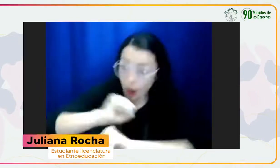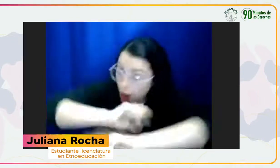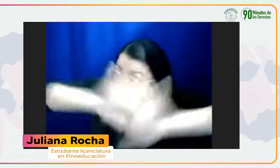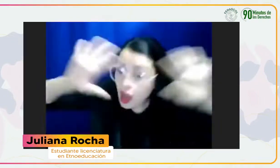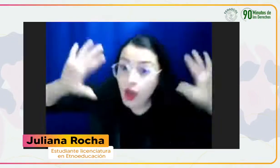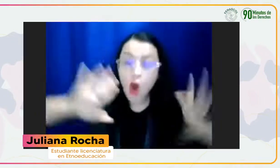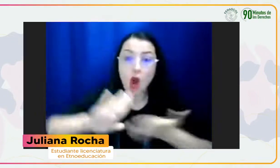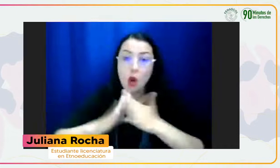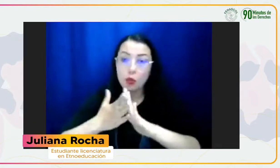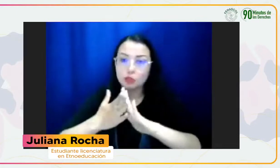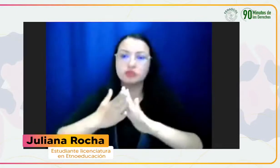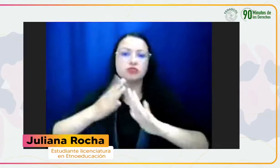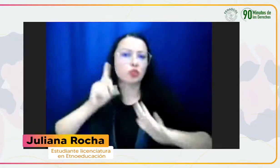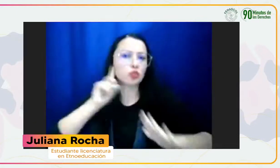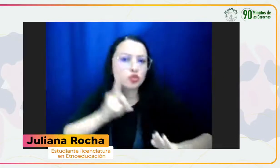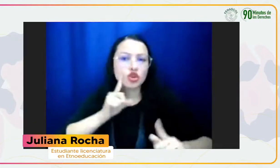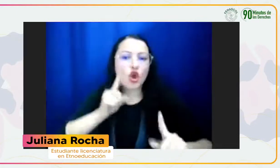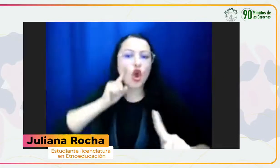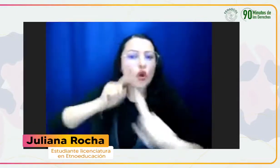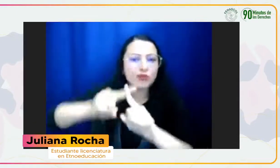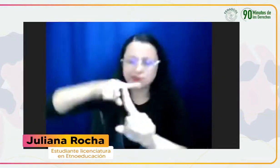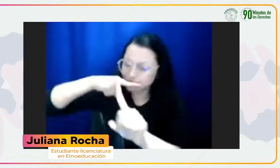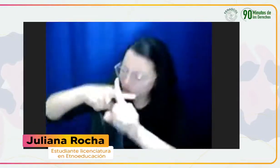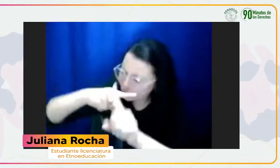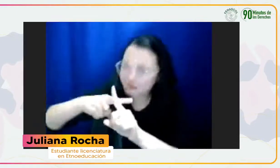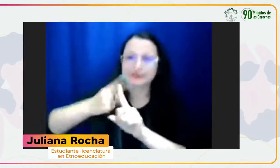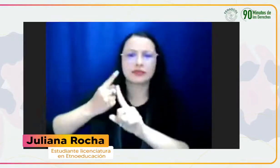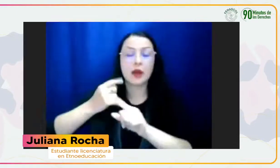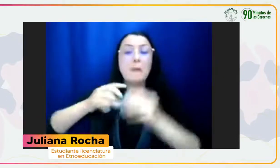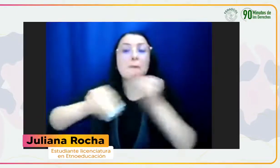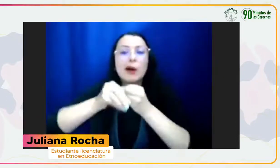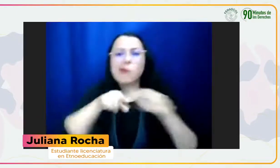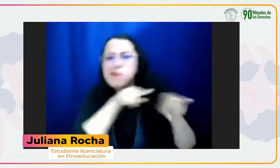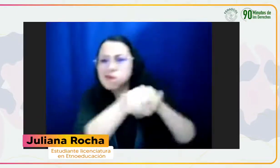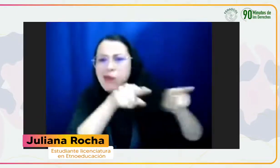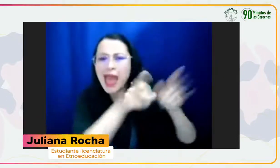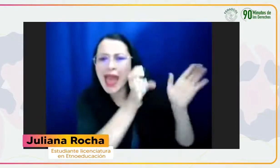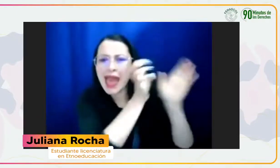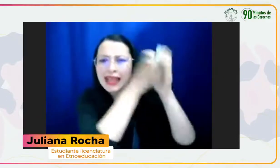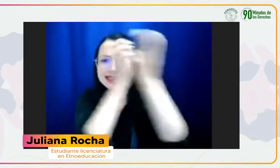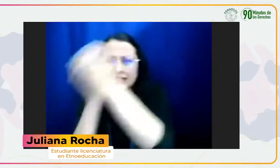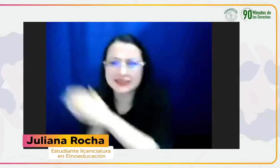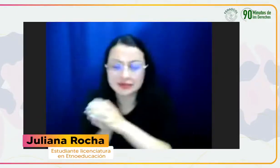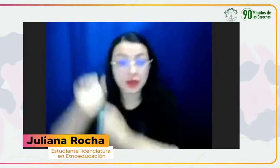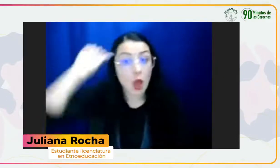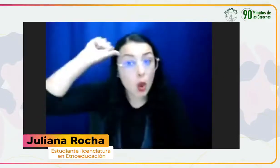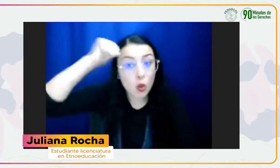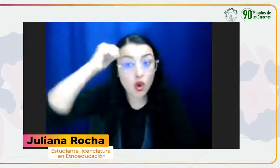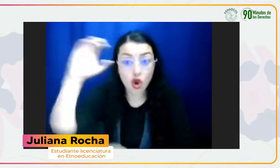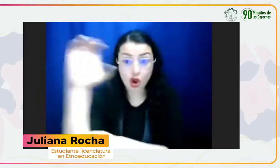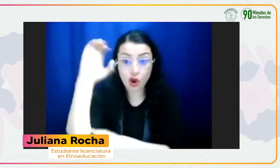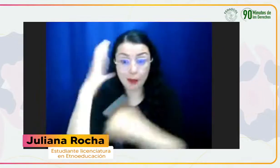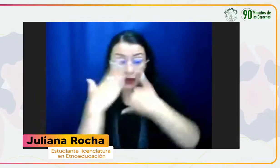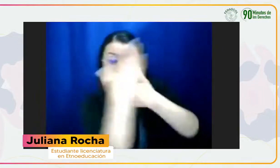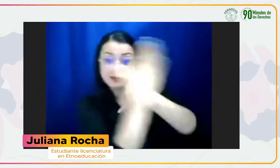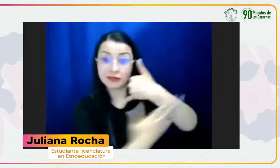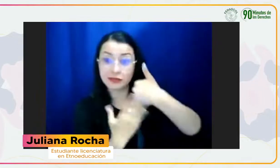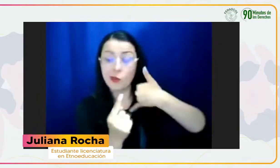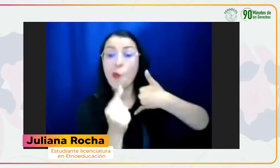dar incidencia. Claro que sí, la comunidad sorda es todo un tema muy bueno, muy positivo, las asociaciones. Yo